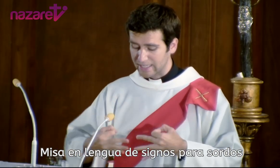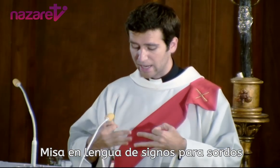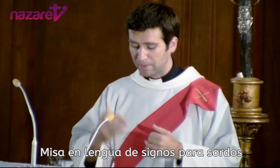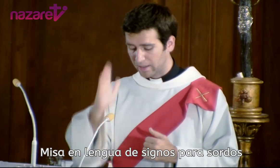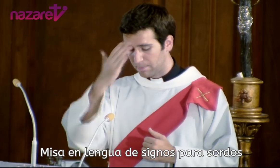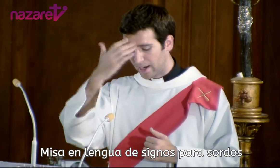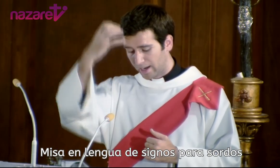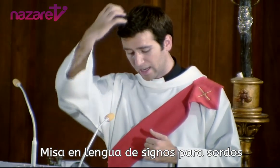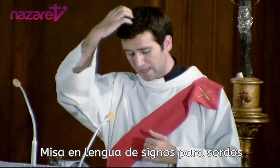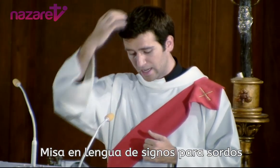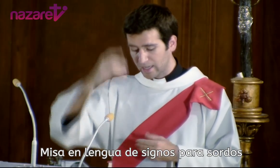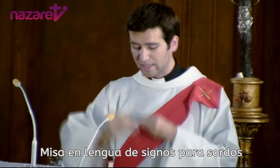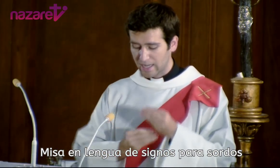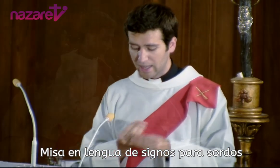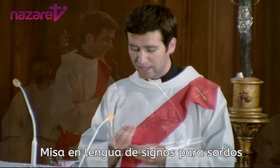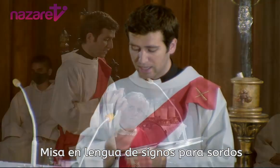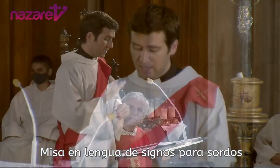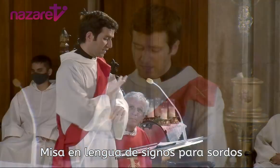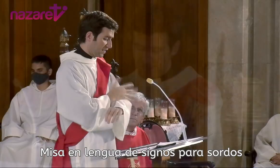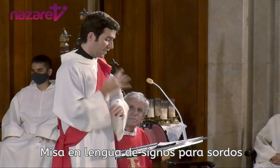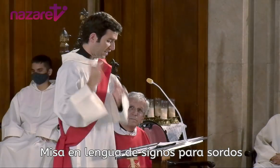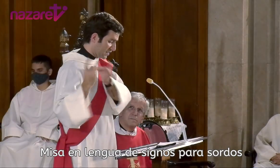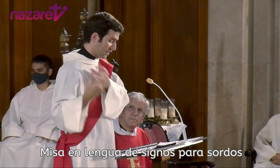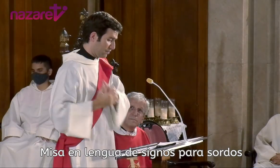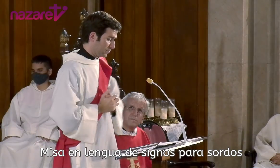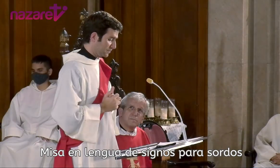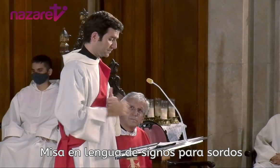el principal Rey que se hace esclavo.